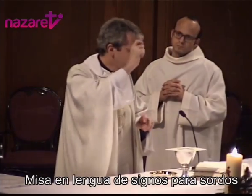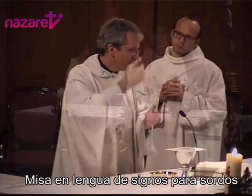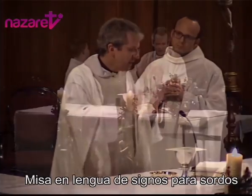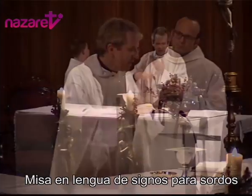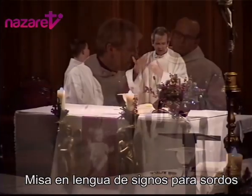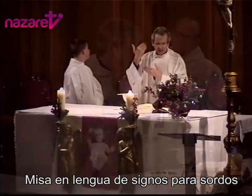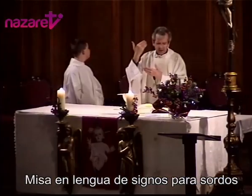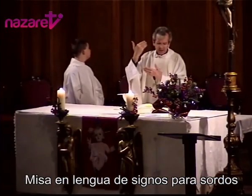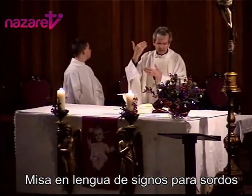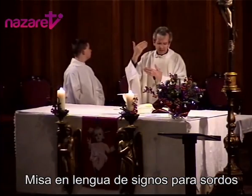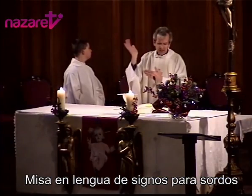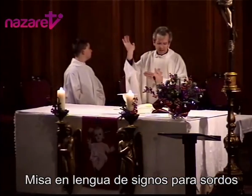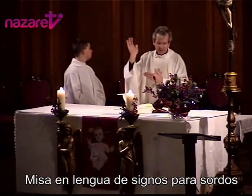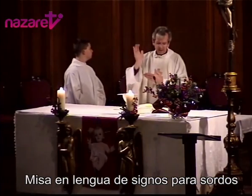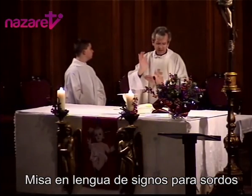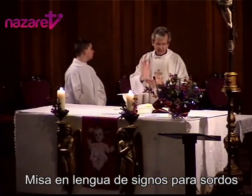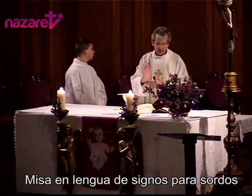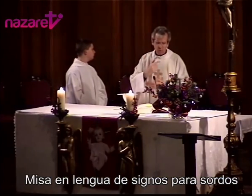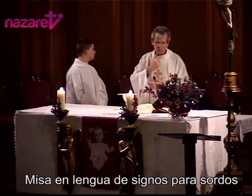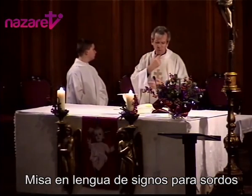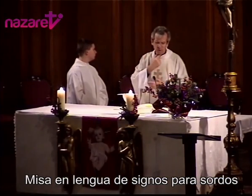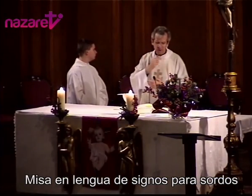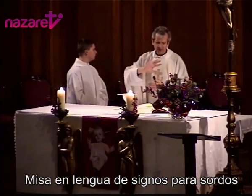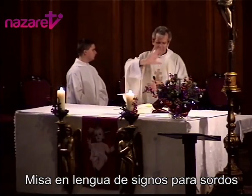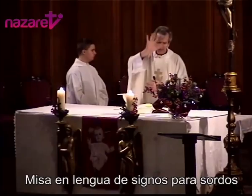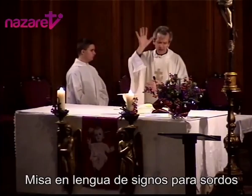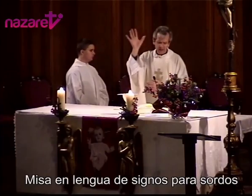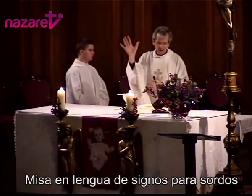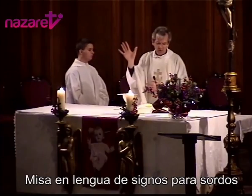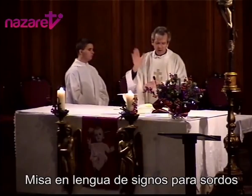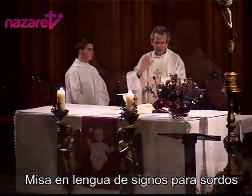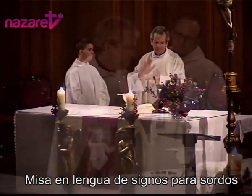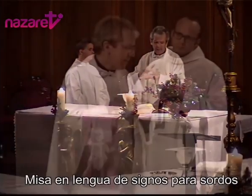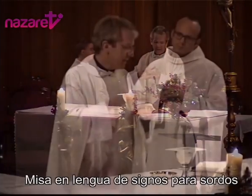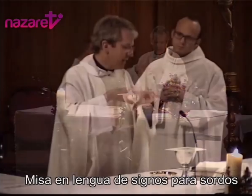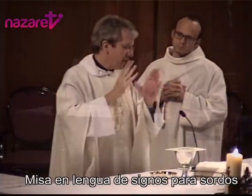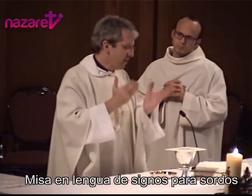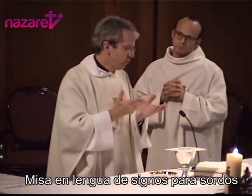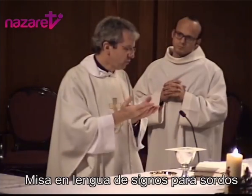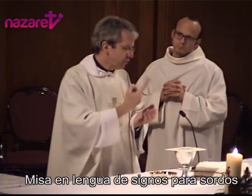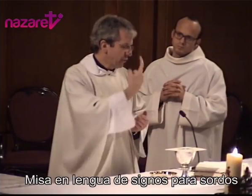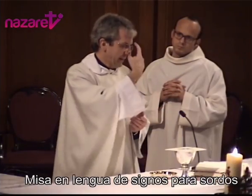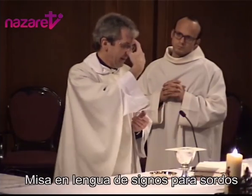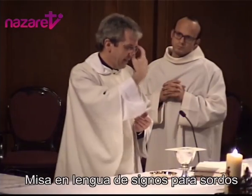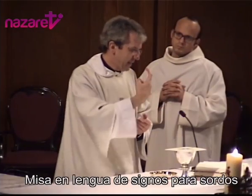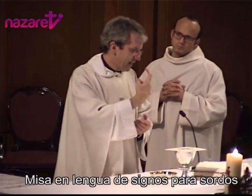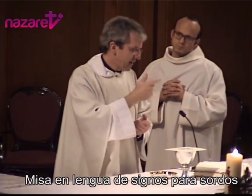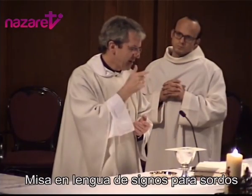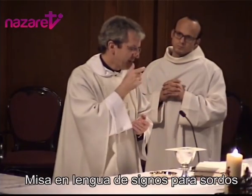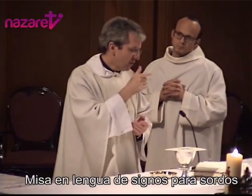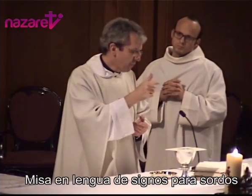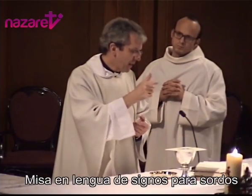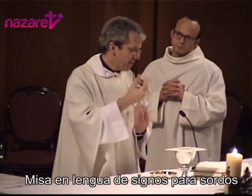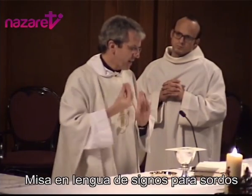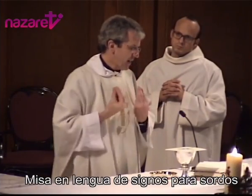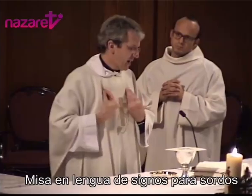bautismo. Hiciste descender tu voz desde el cielo para que el mundo creyera